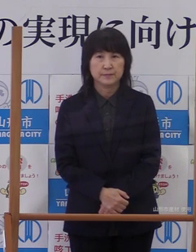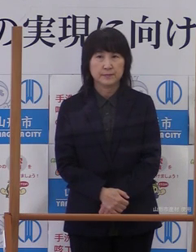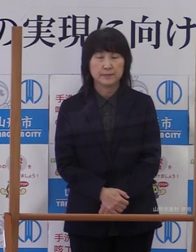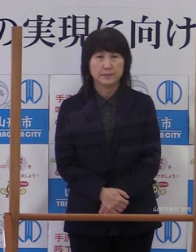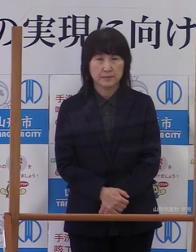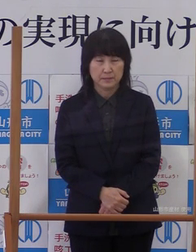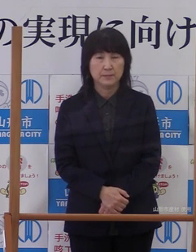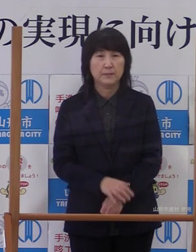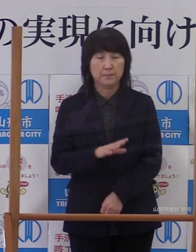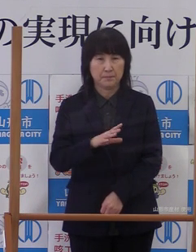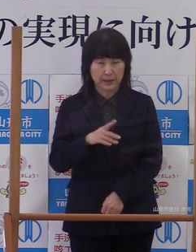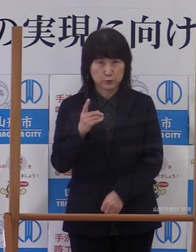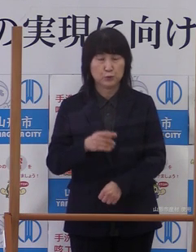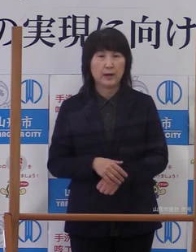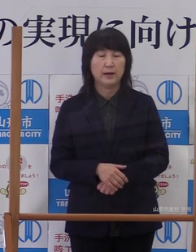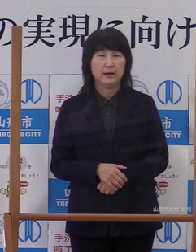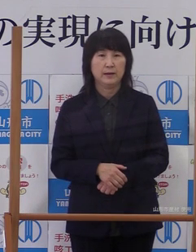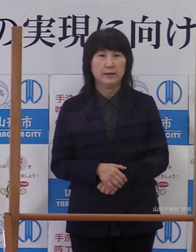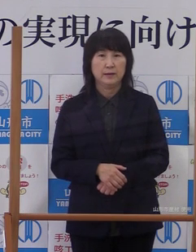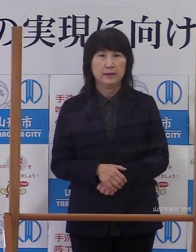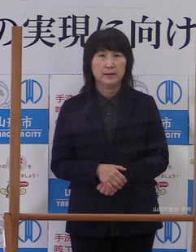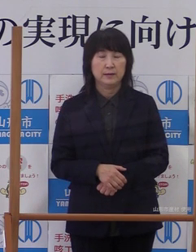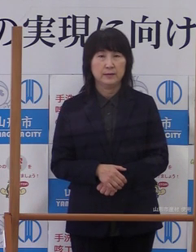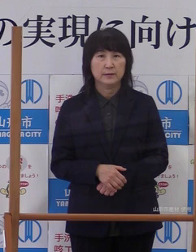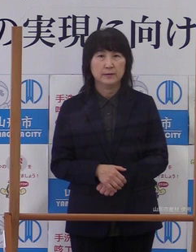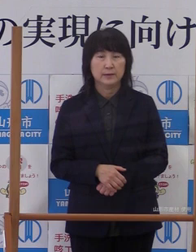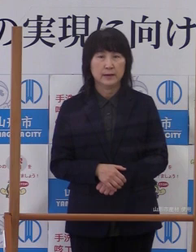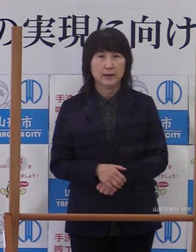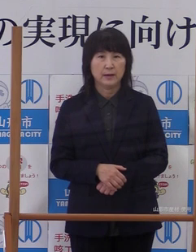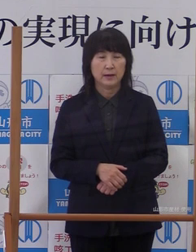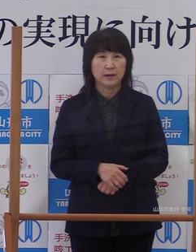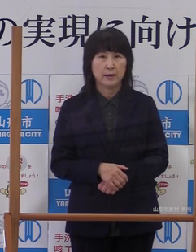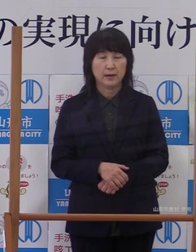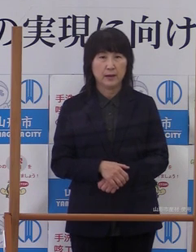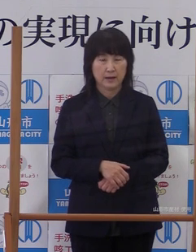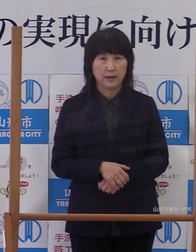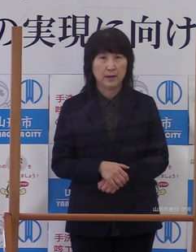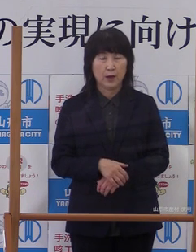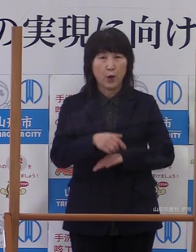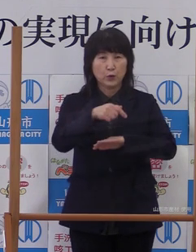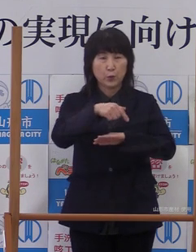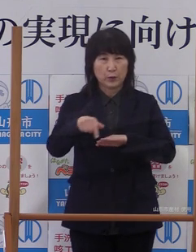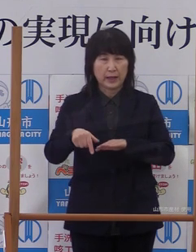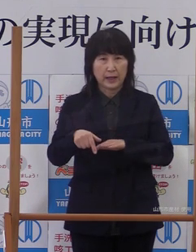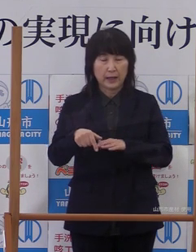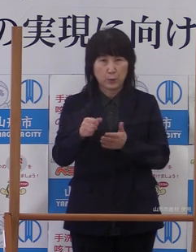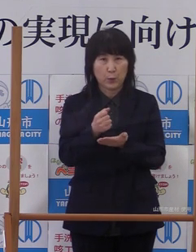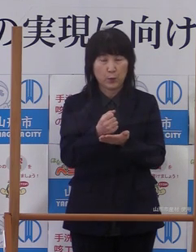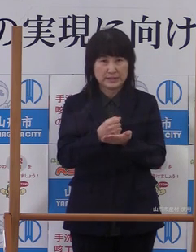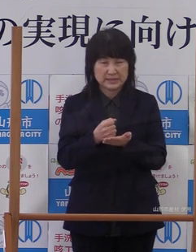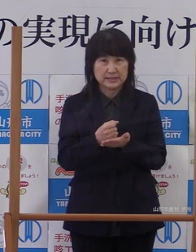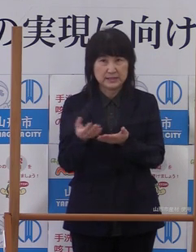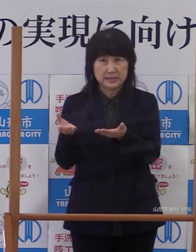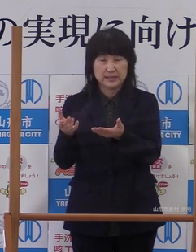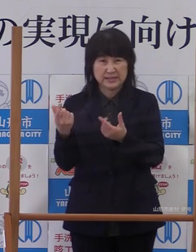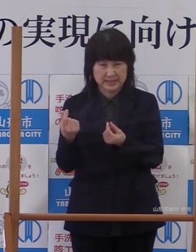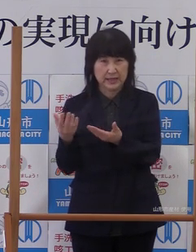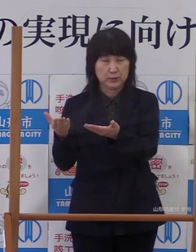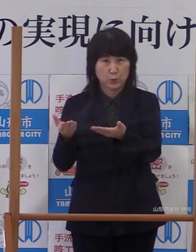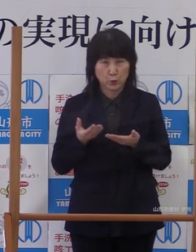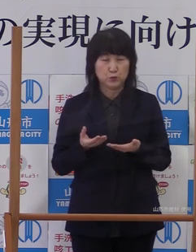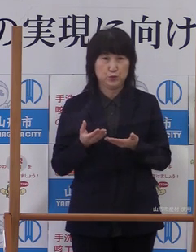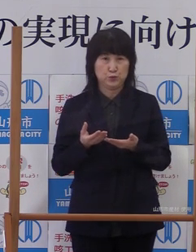まずはしっかりとその予定している時期に届くということが、これはもう国